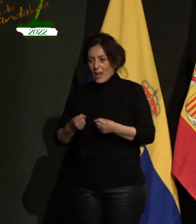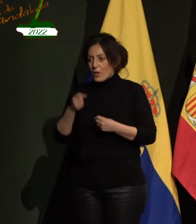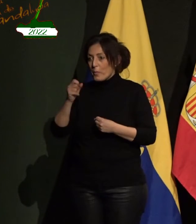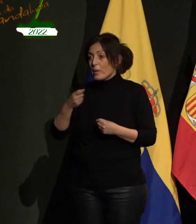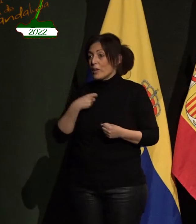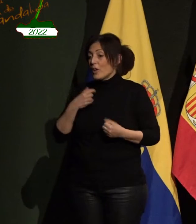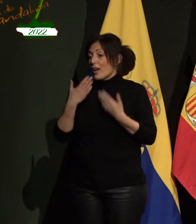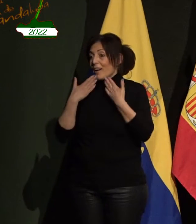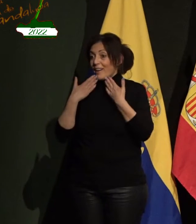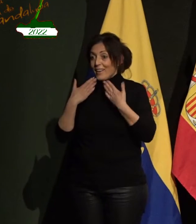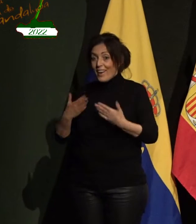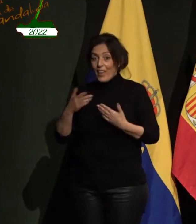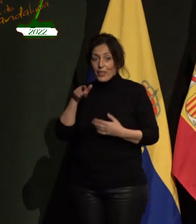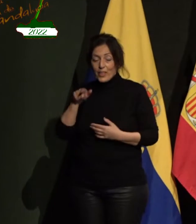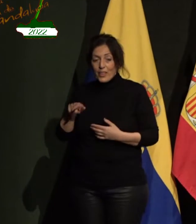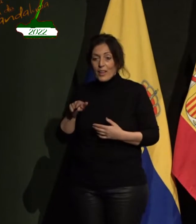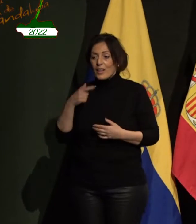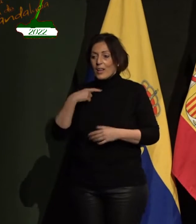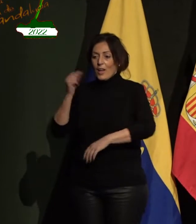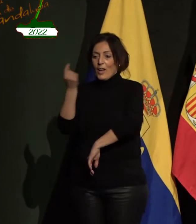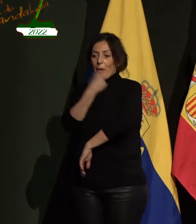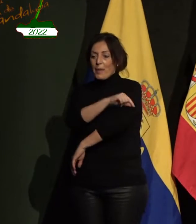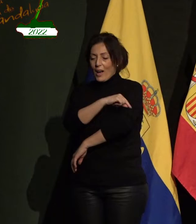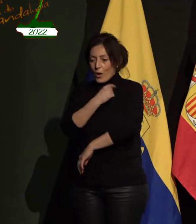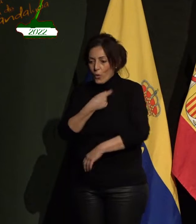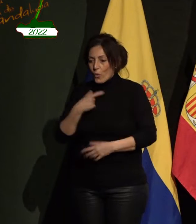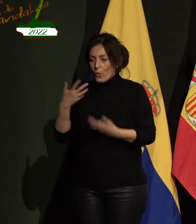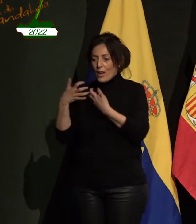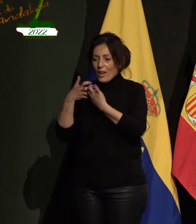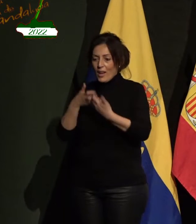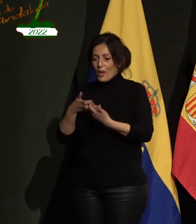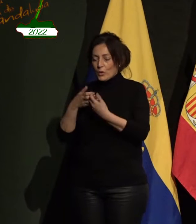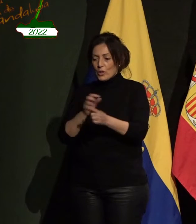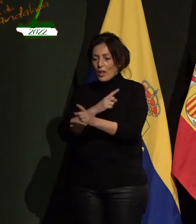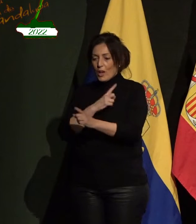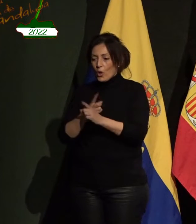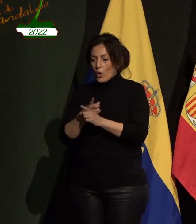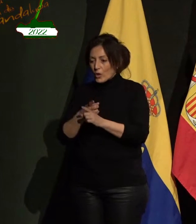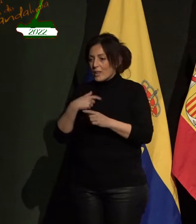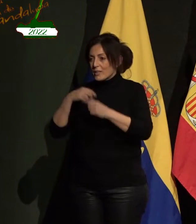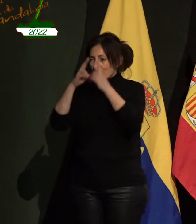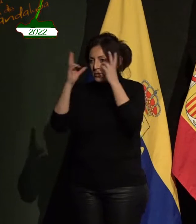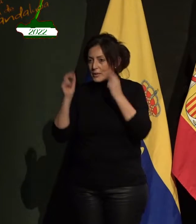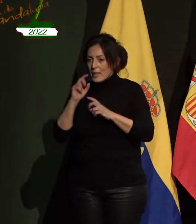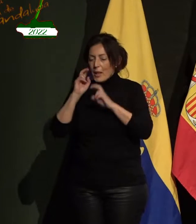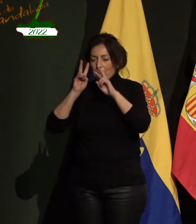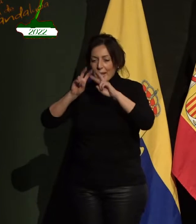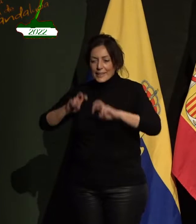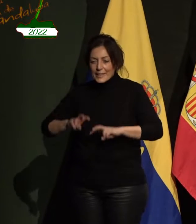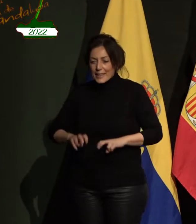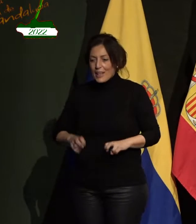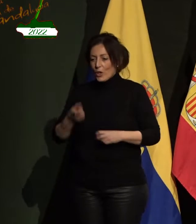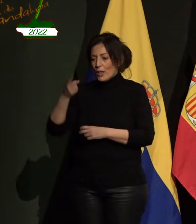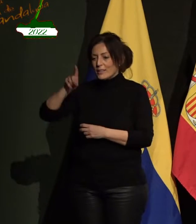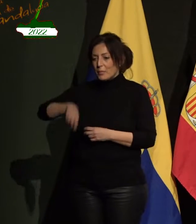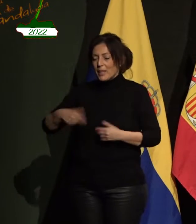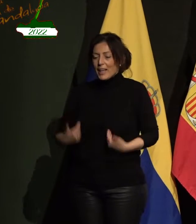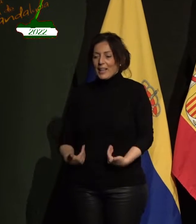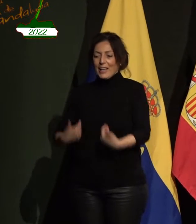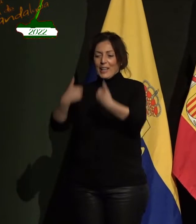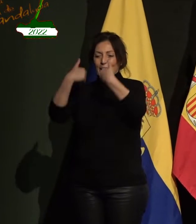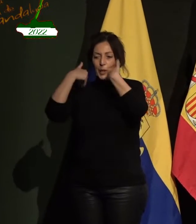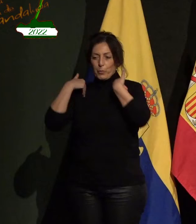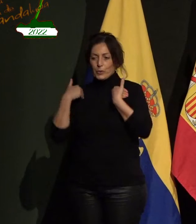y gracias fundamentalmente a las vacunas, a la lucha incansable de los sanitarios, de los investigadores y, cómo no, a la